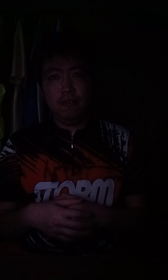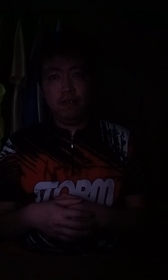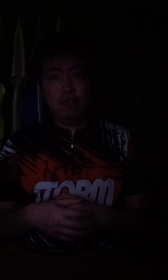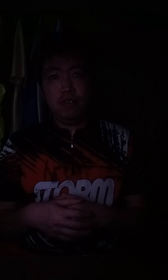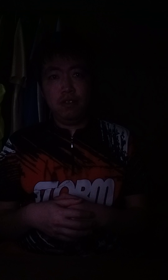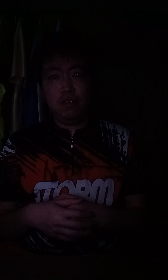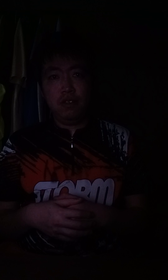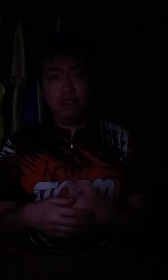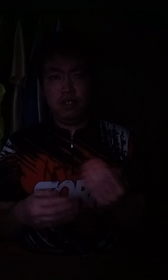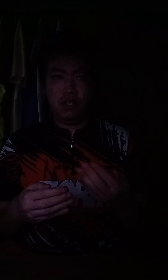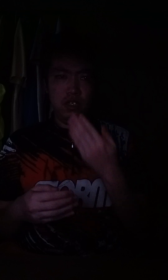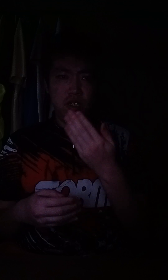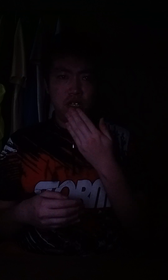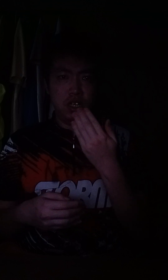이제는 내가 밥 해 먹을게.